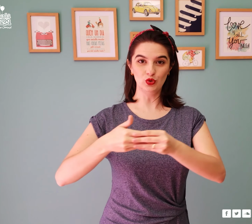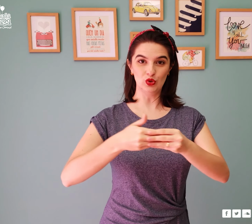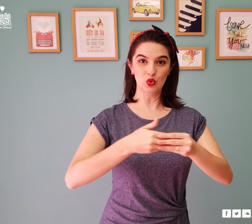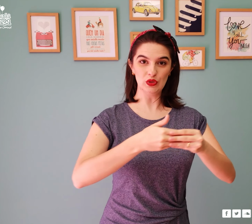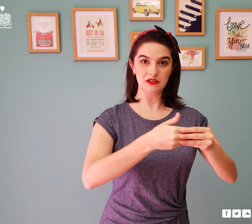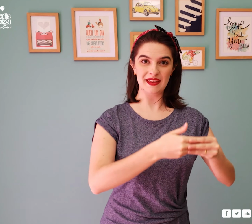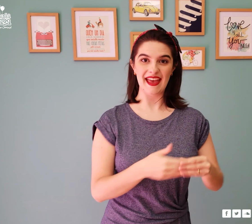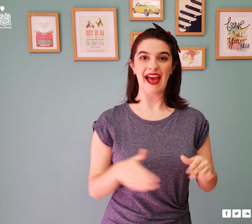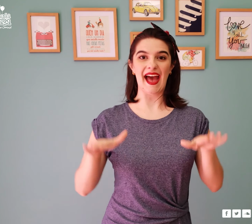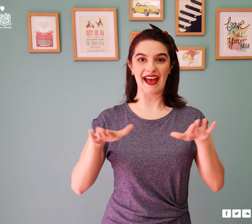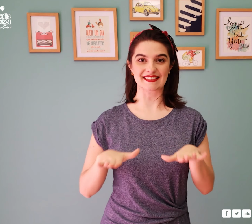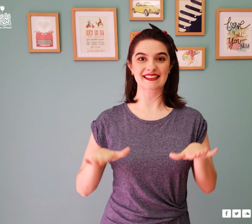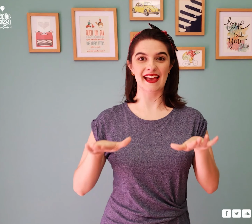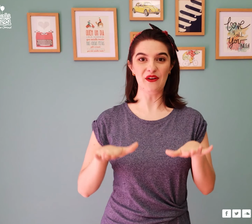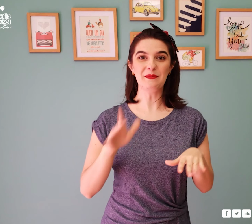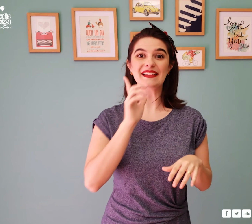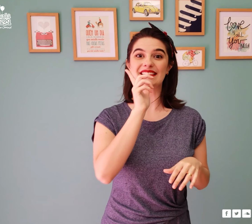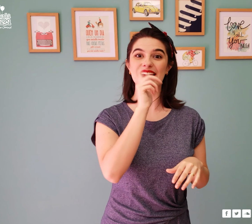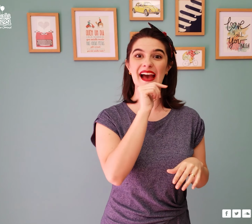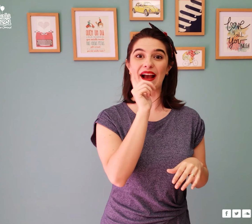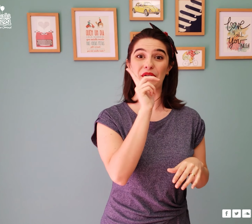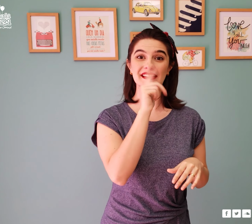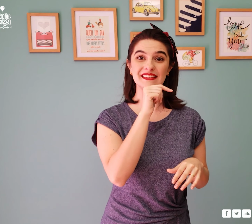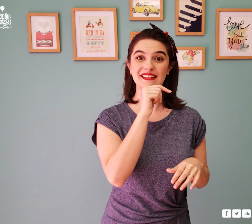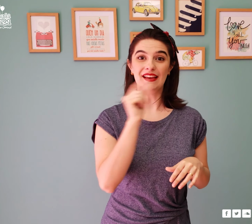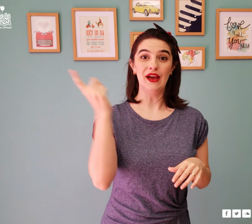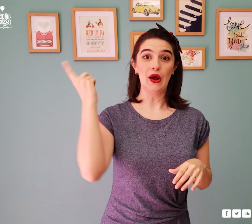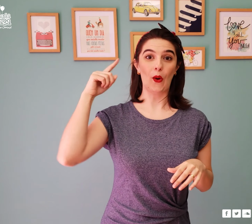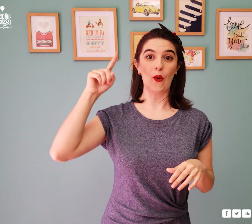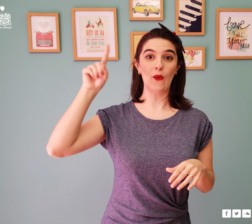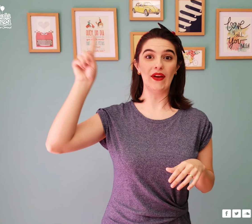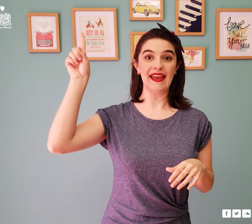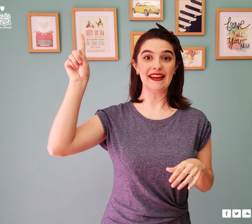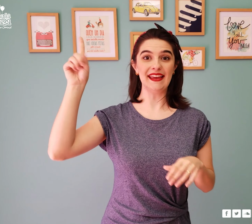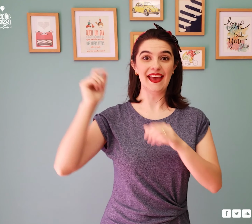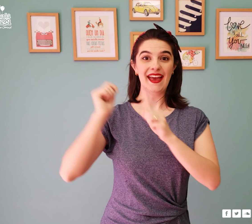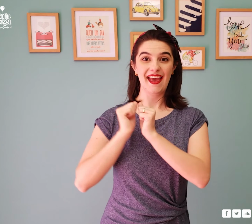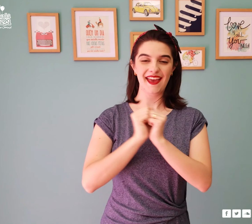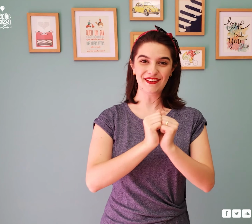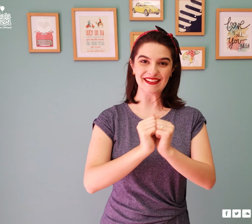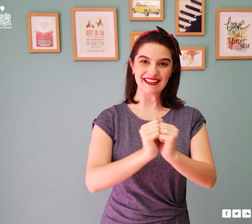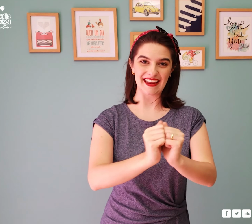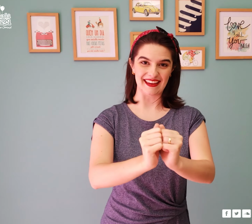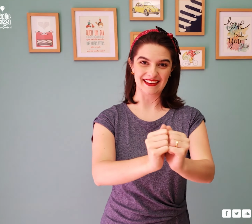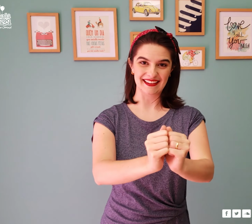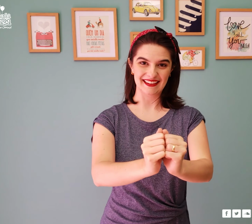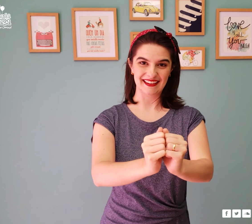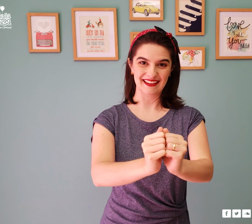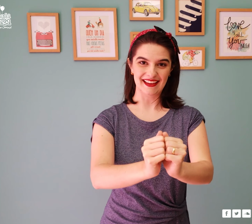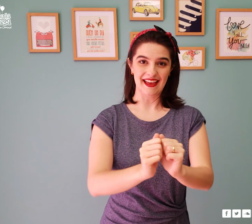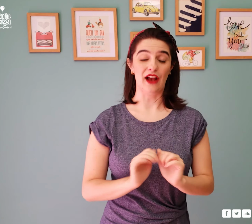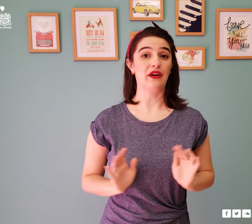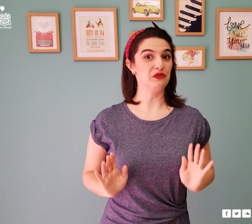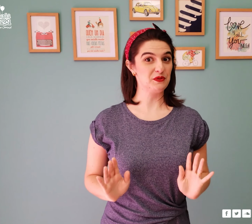Conduz-me às calmas águas. Com ele eu andarei. Agora a última